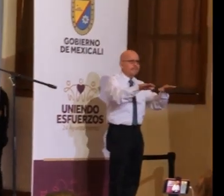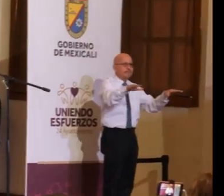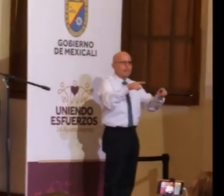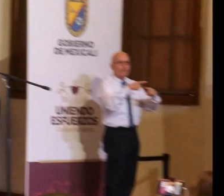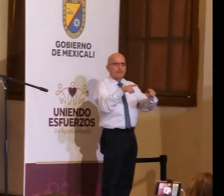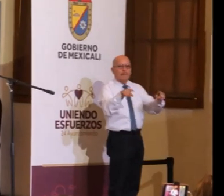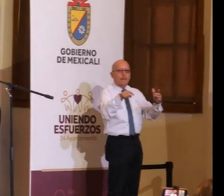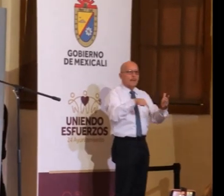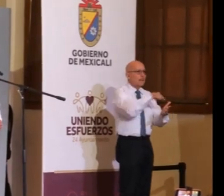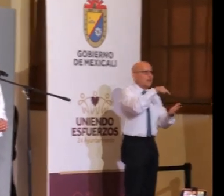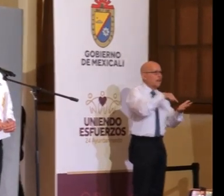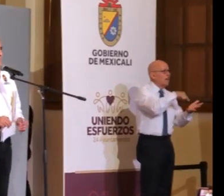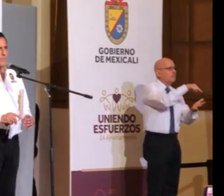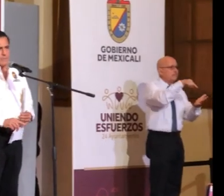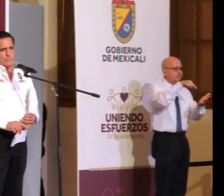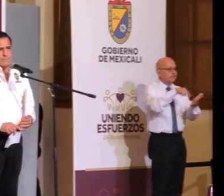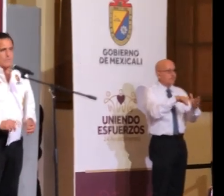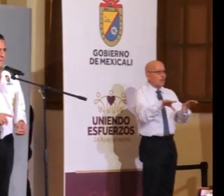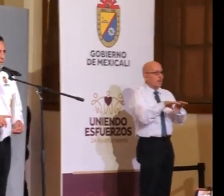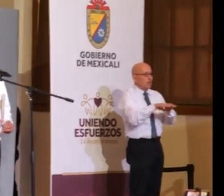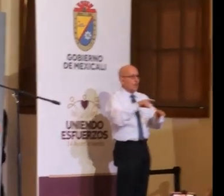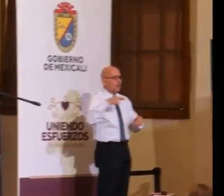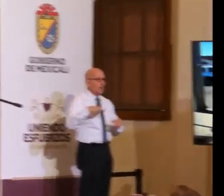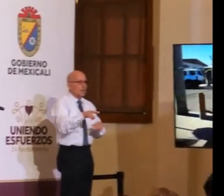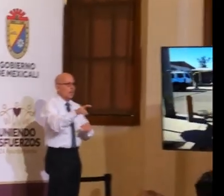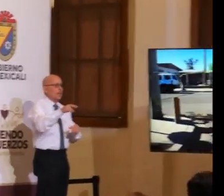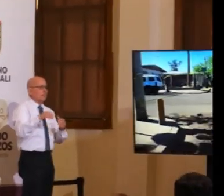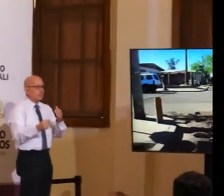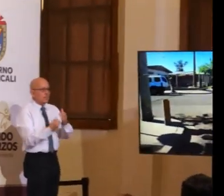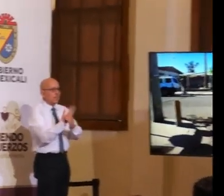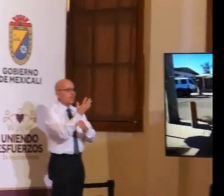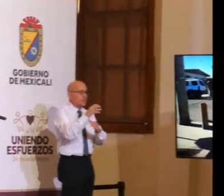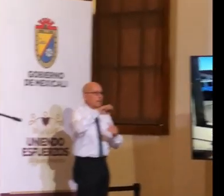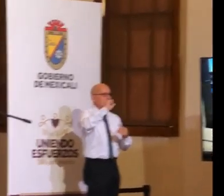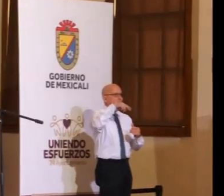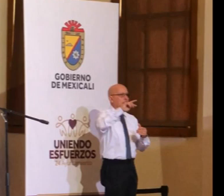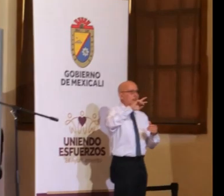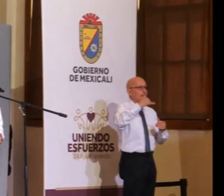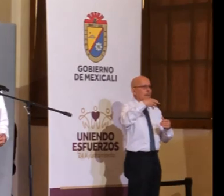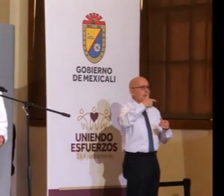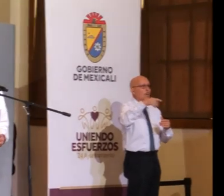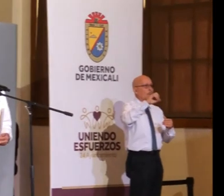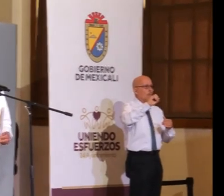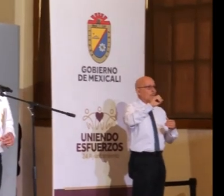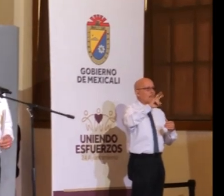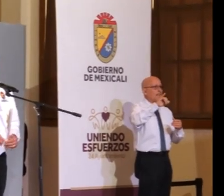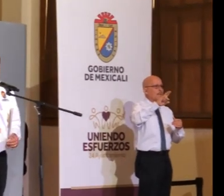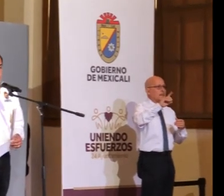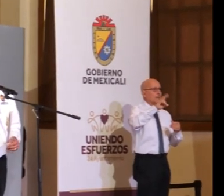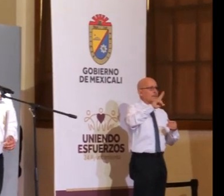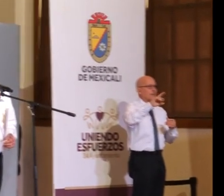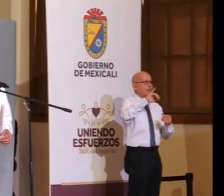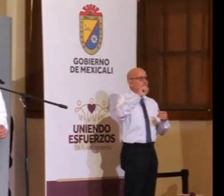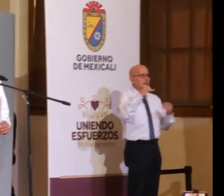de vialidades que tienen detalles como Río Nuevo, Santiago Vidaurri, por mencionarles algunas, en la misma